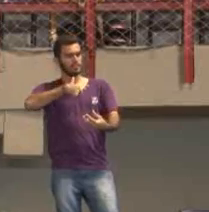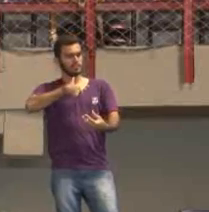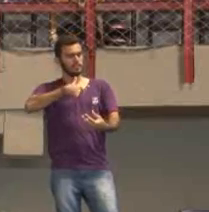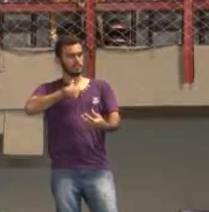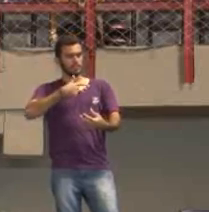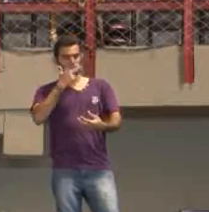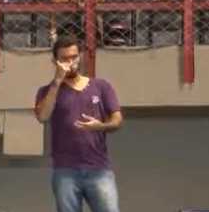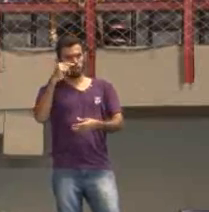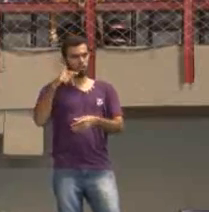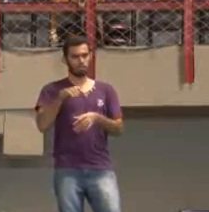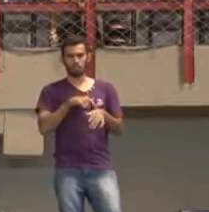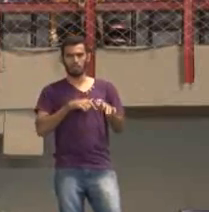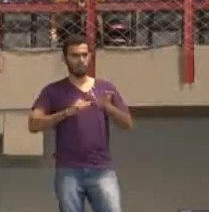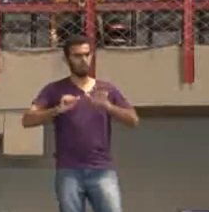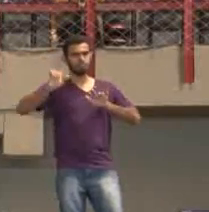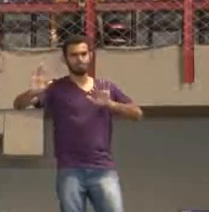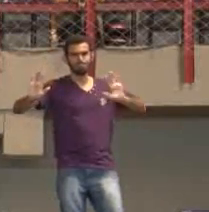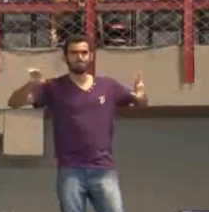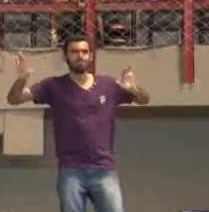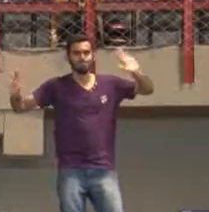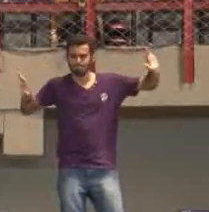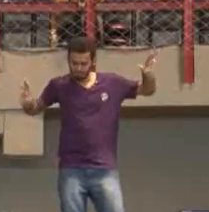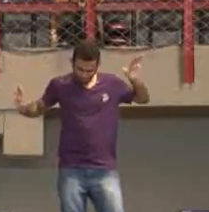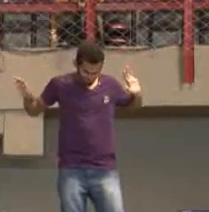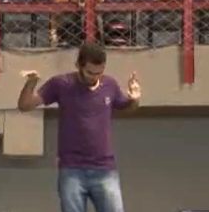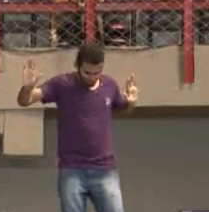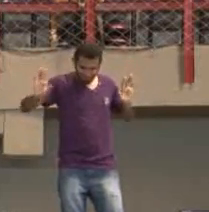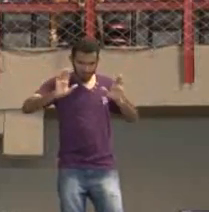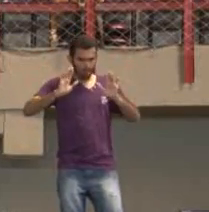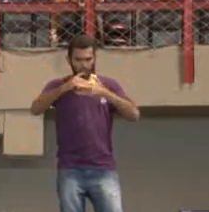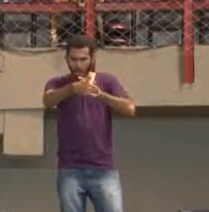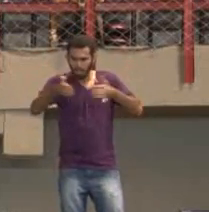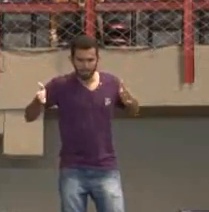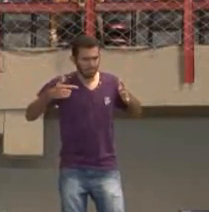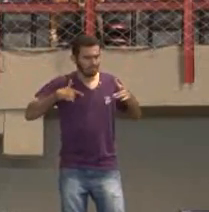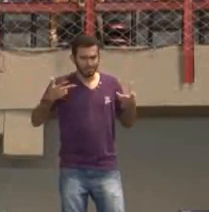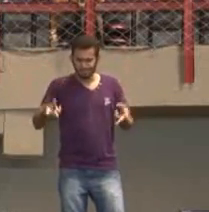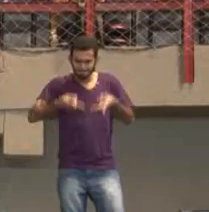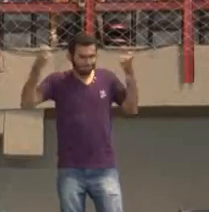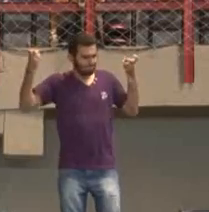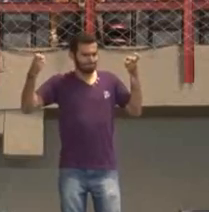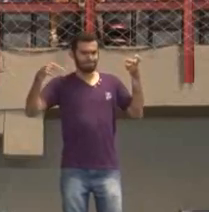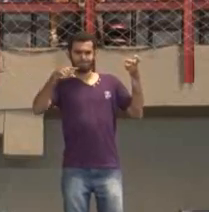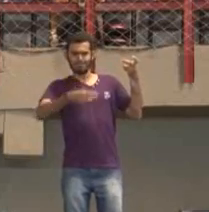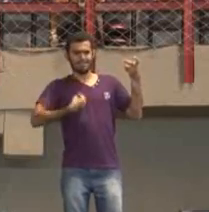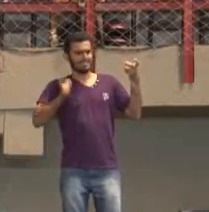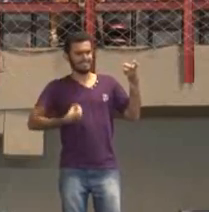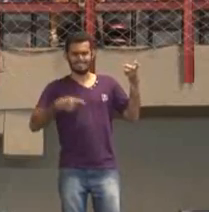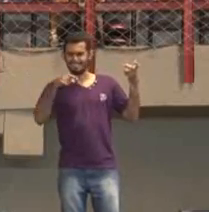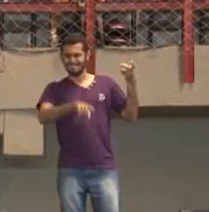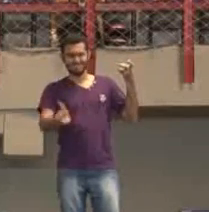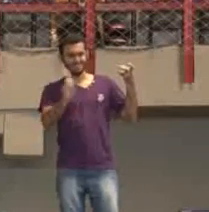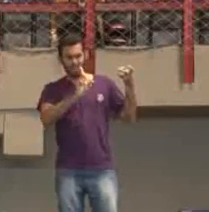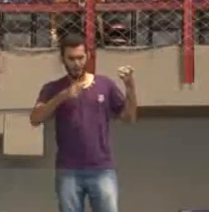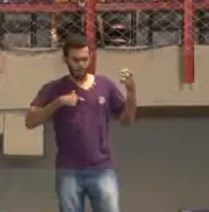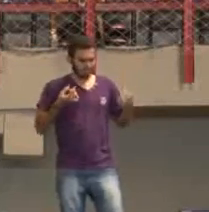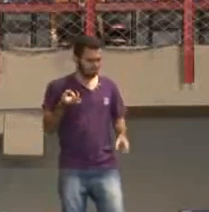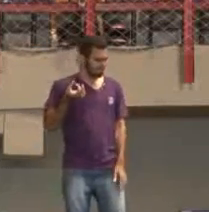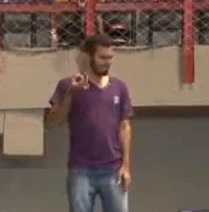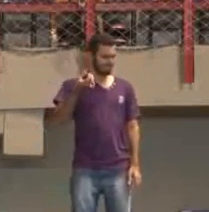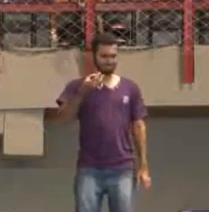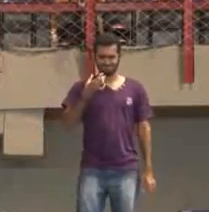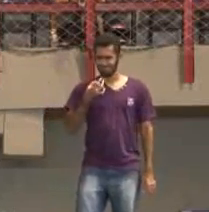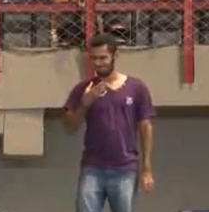pelas paredes do quarto e depois reparo que ali você não está. Estou sozinho, como tem sido a minha